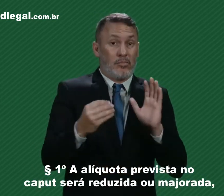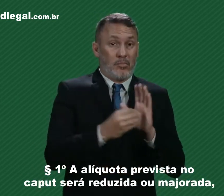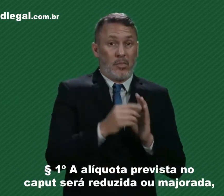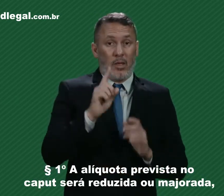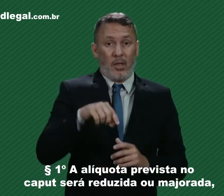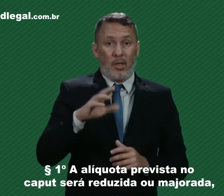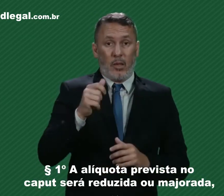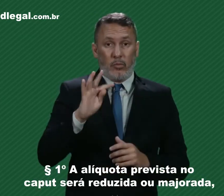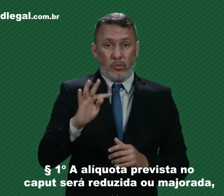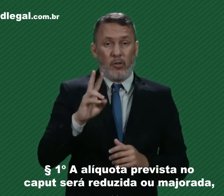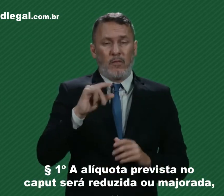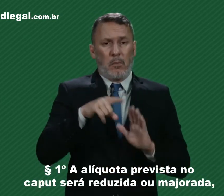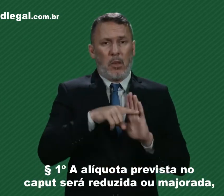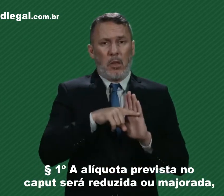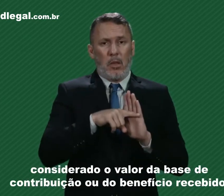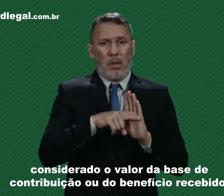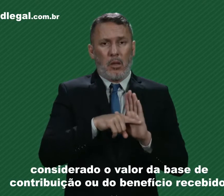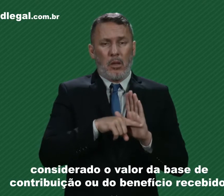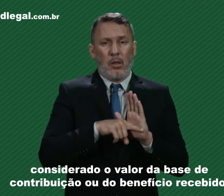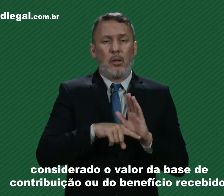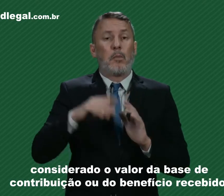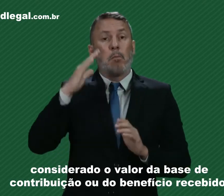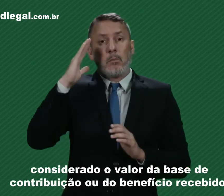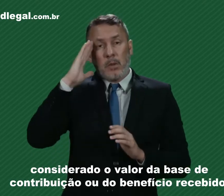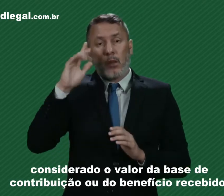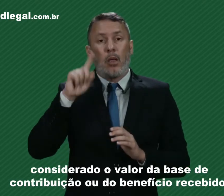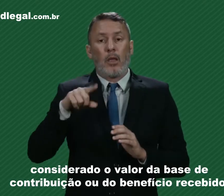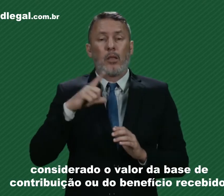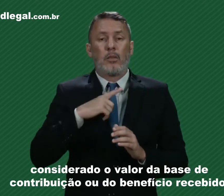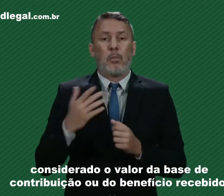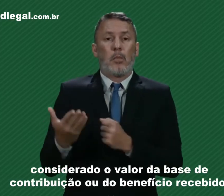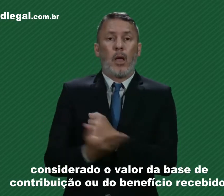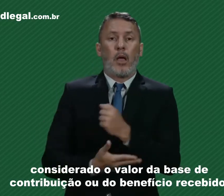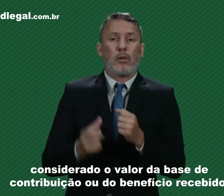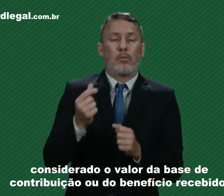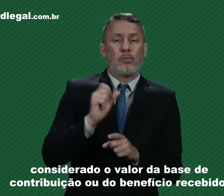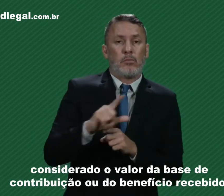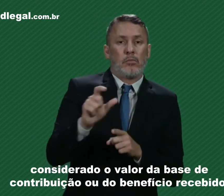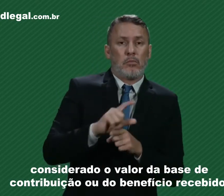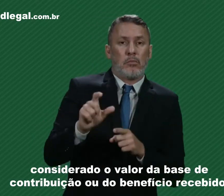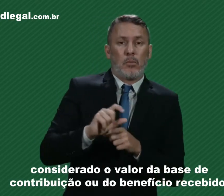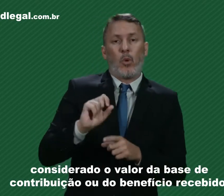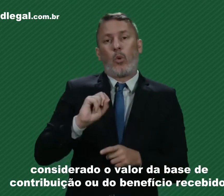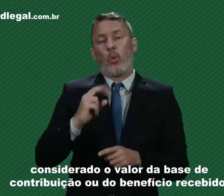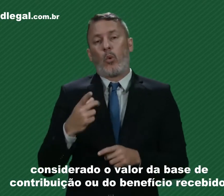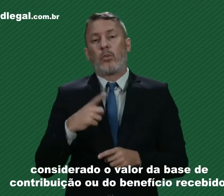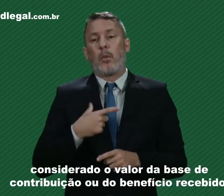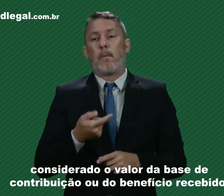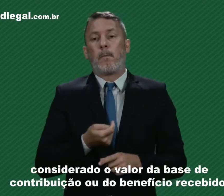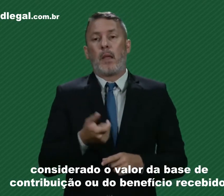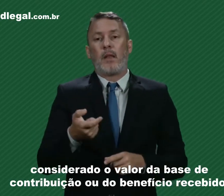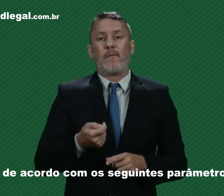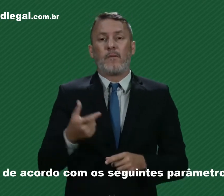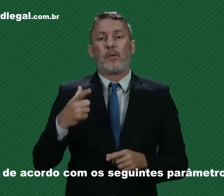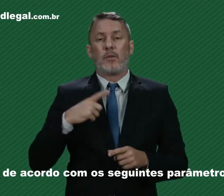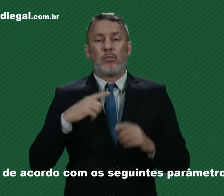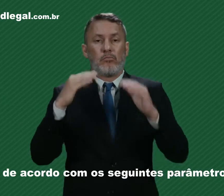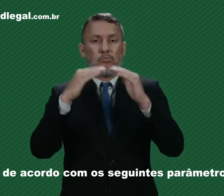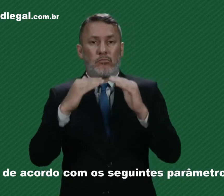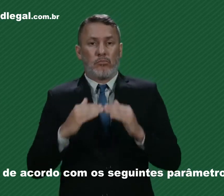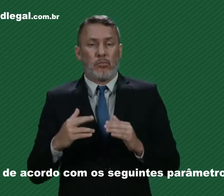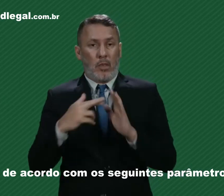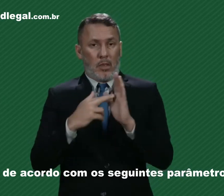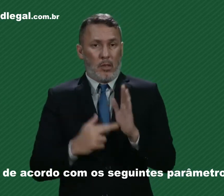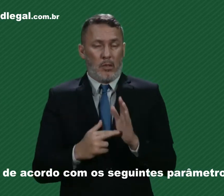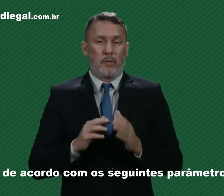será reduzida ou majorada considerado o valor da base de contribuição ou do benefício recebido de acordo com